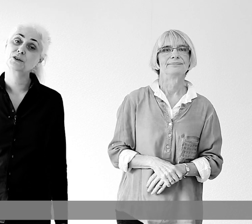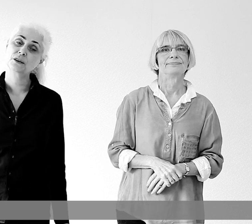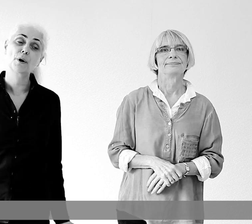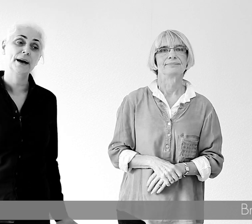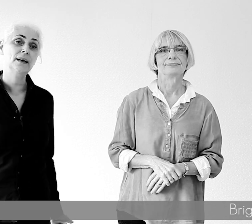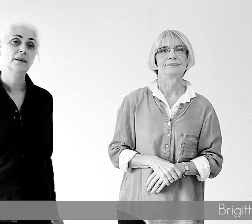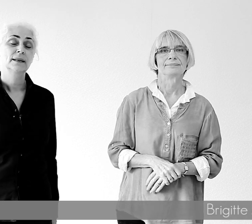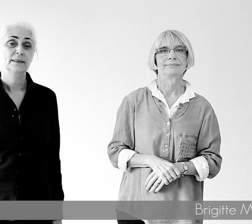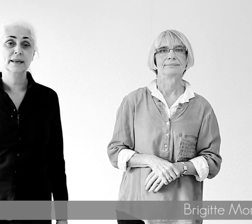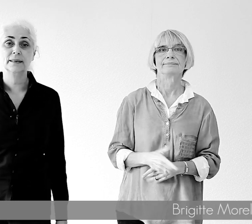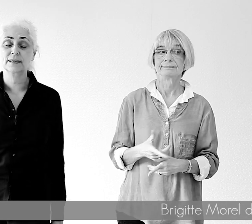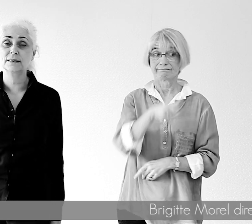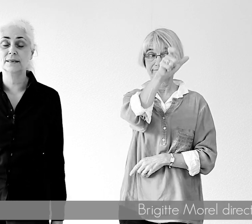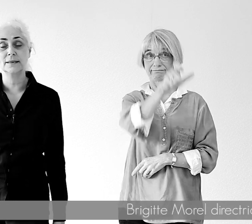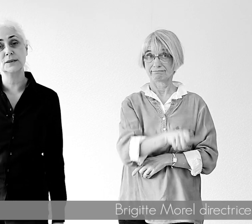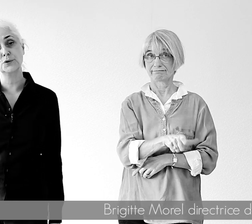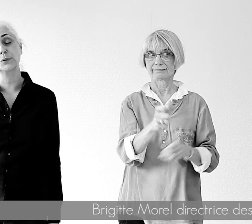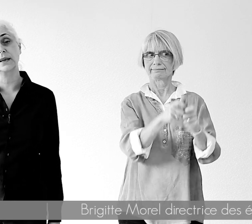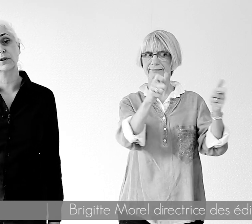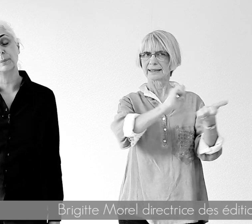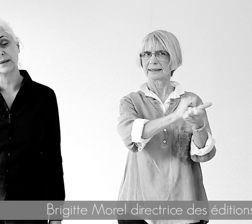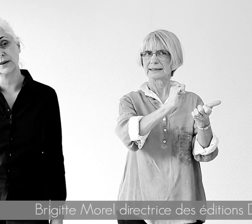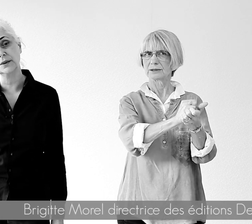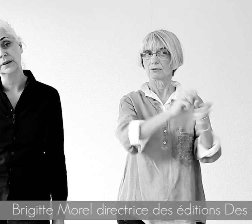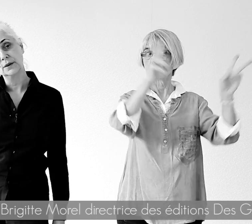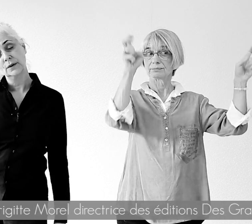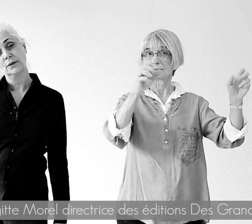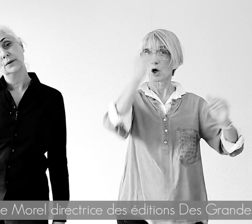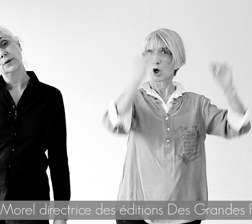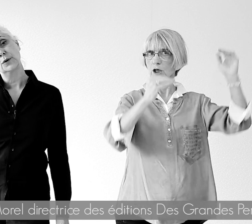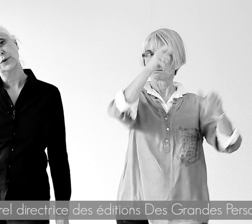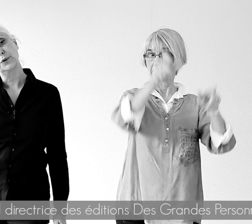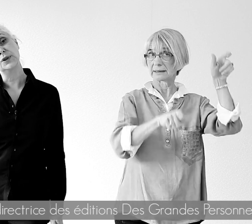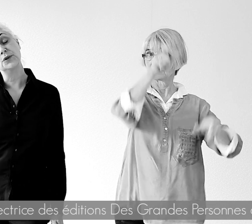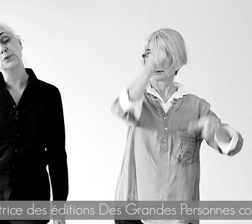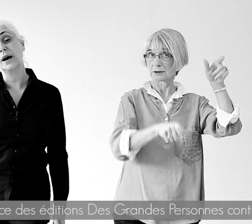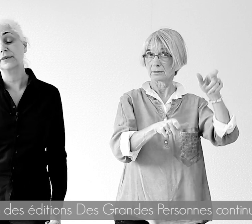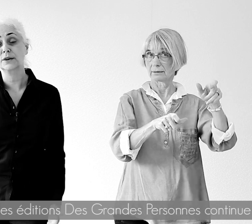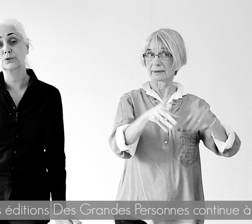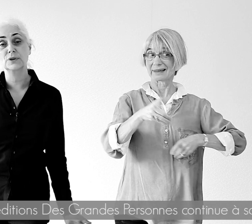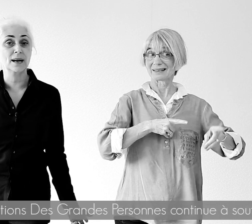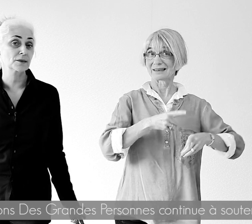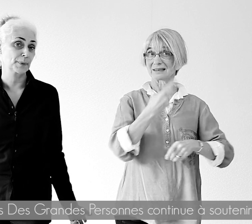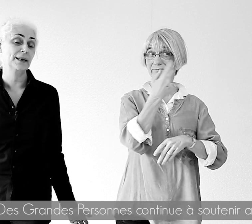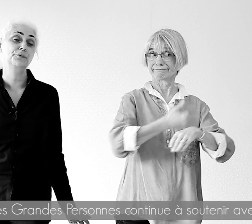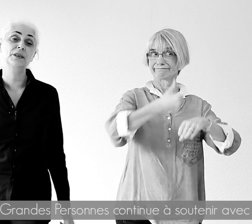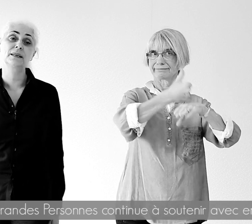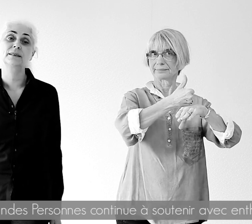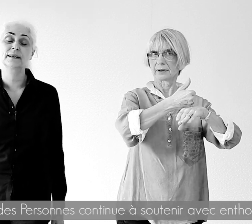Brigitte Morel, directrice des éditions des Grandes Personnes, continue avec enthousiasme et